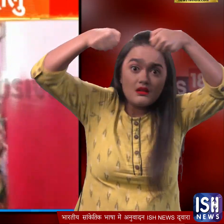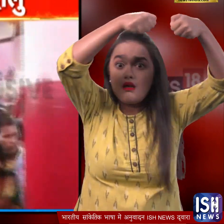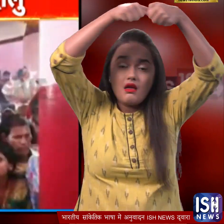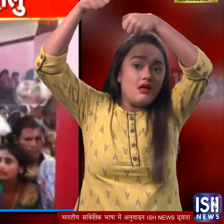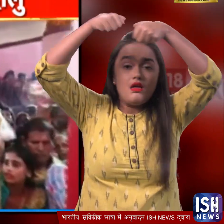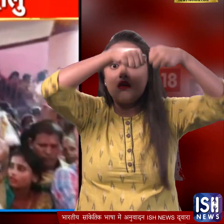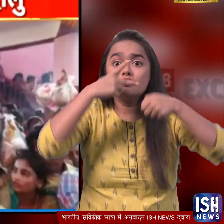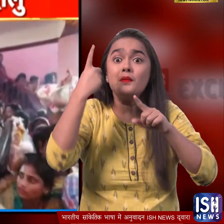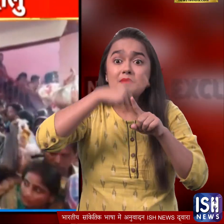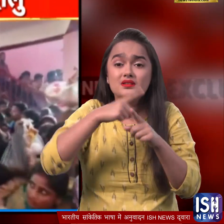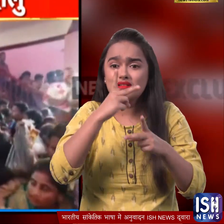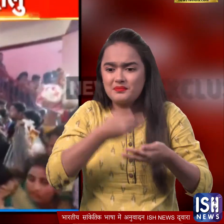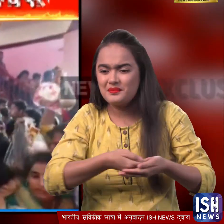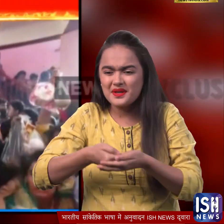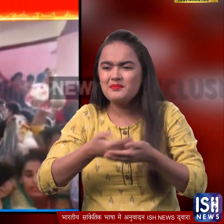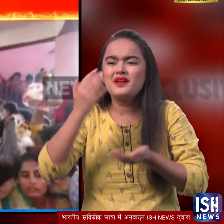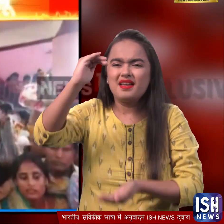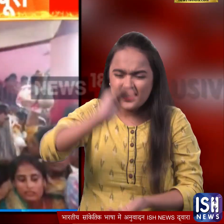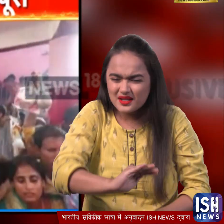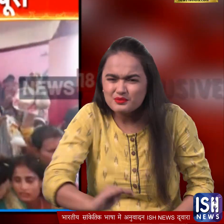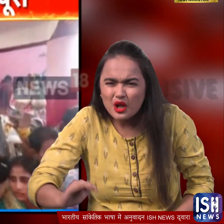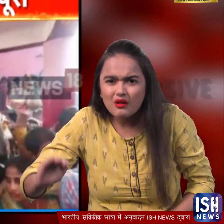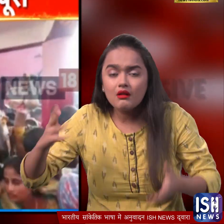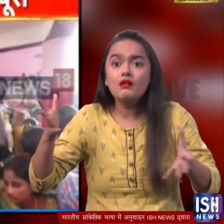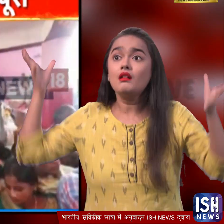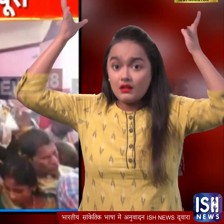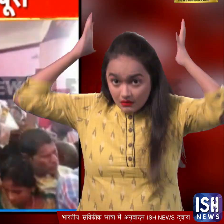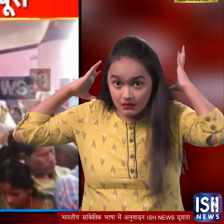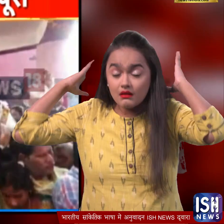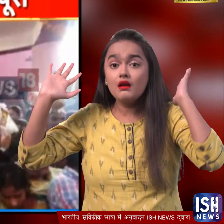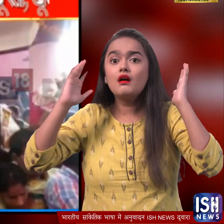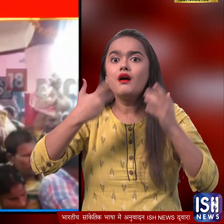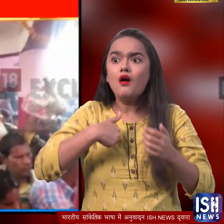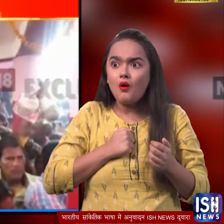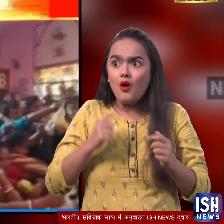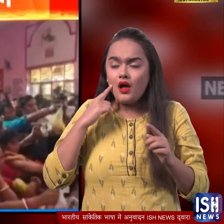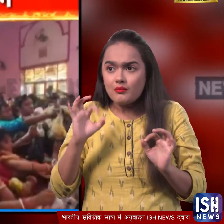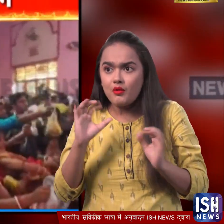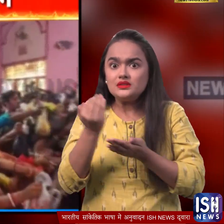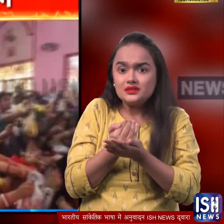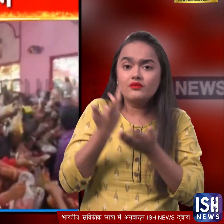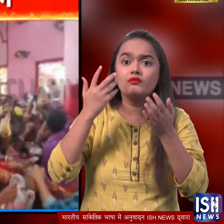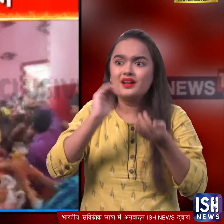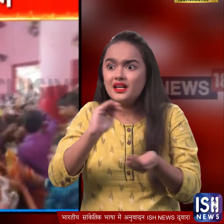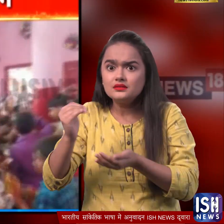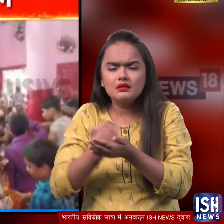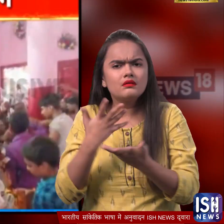लोग इसी भीड़ में बच्चों को कंधों पर उठाए तक दिखे, यानी न अपनी फिक्र और न ही बच्चों की परवाह।